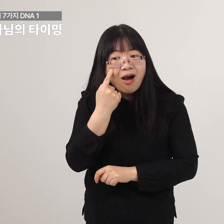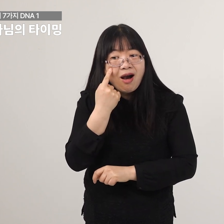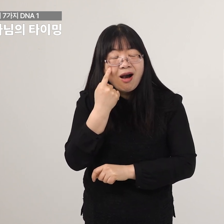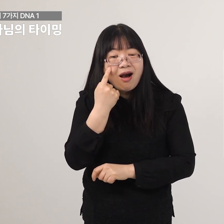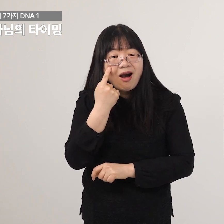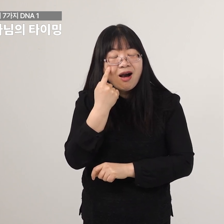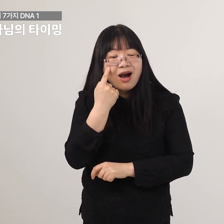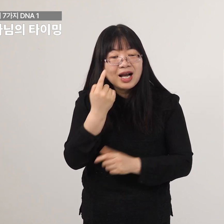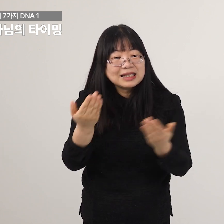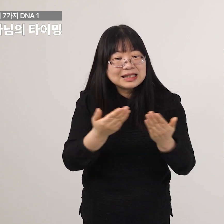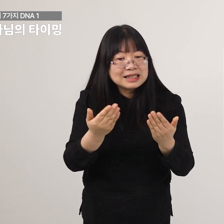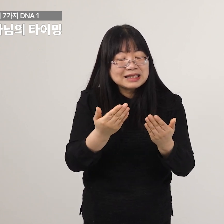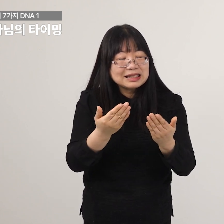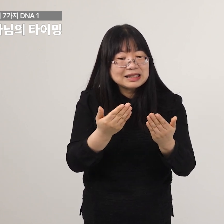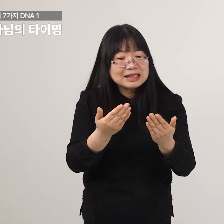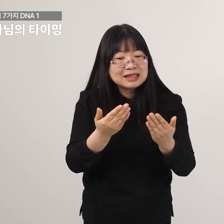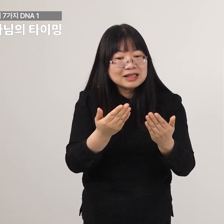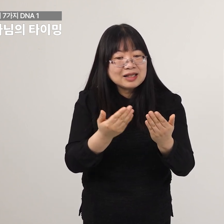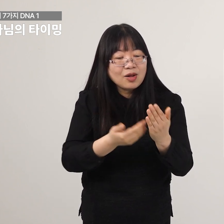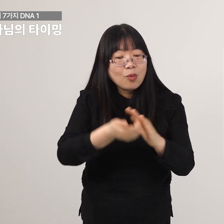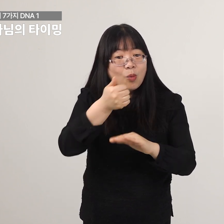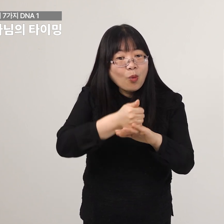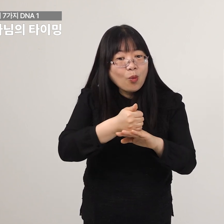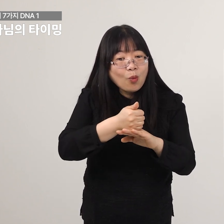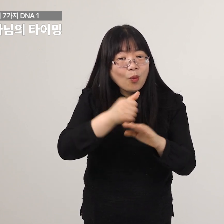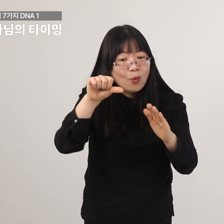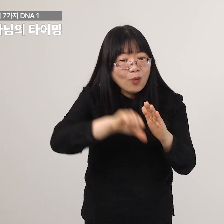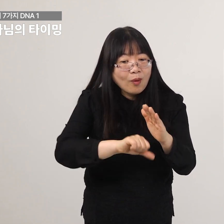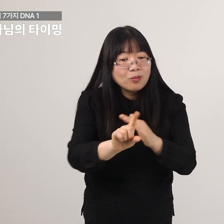오히려 망가집니까? 오히려 망가져요.